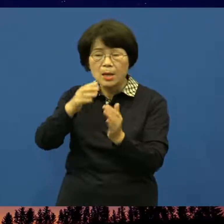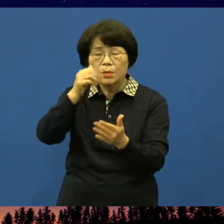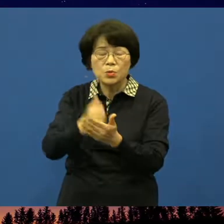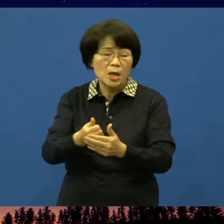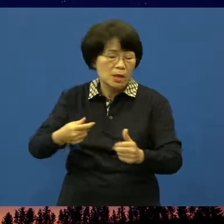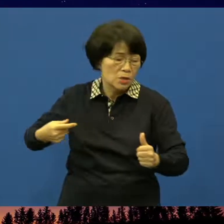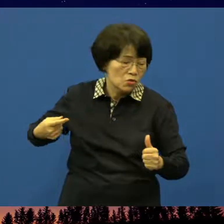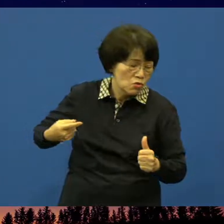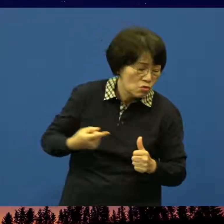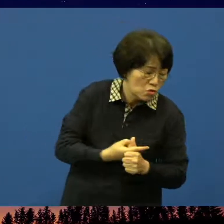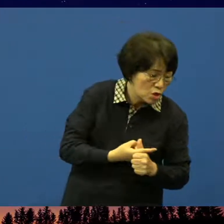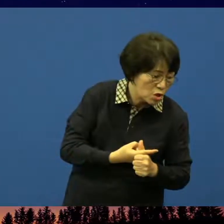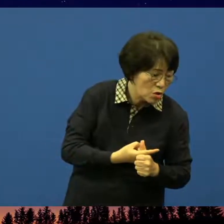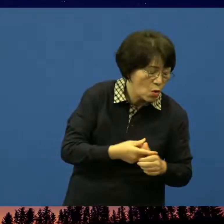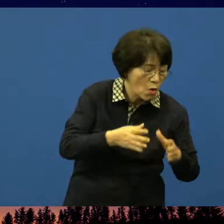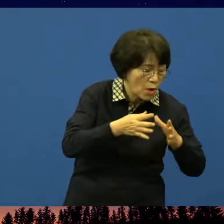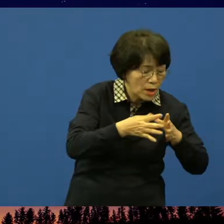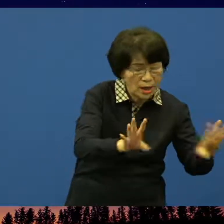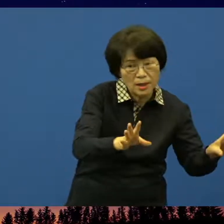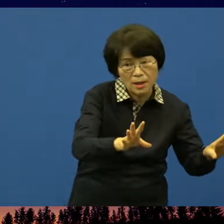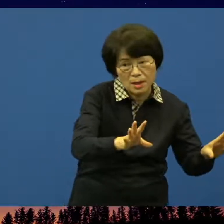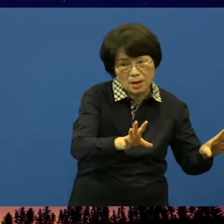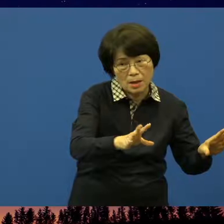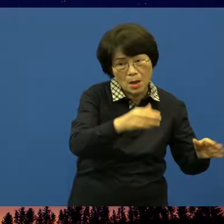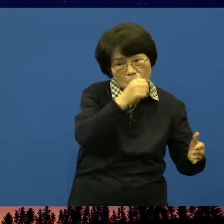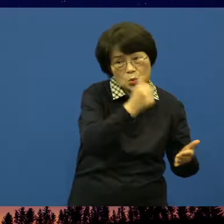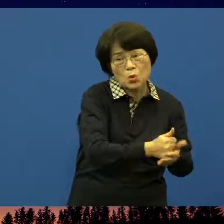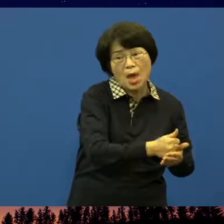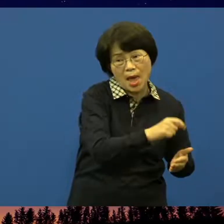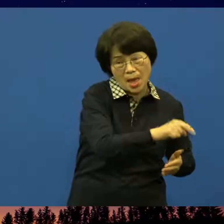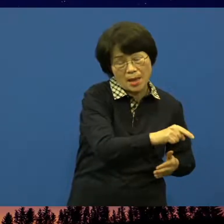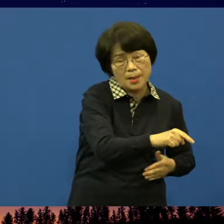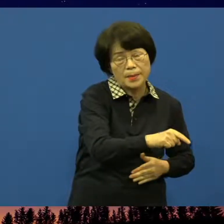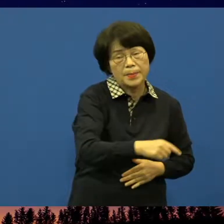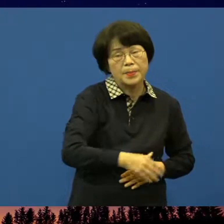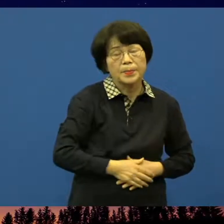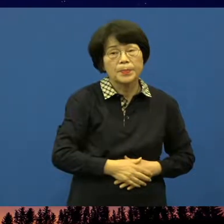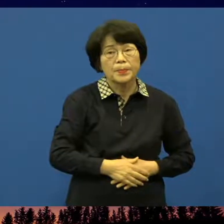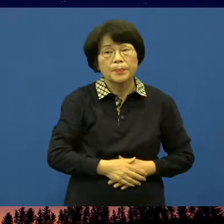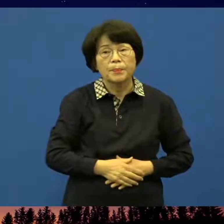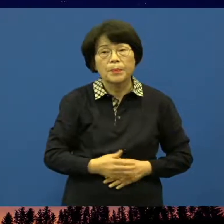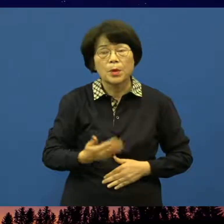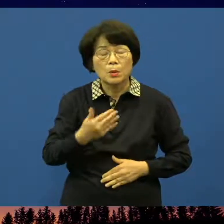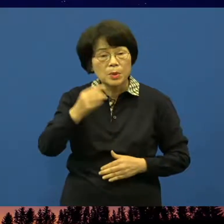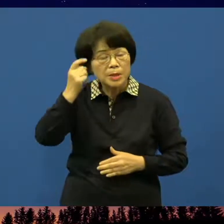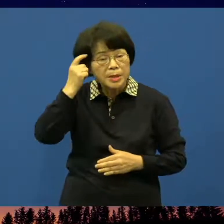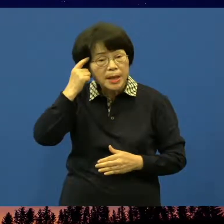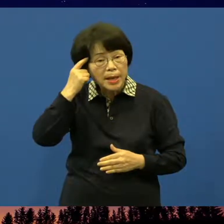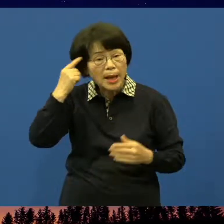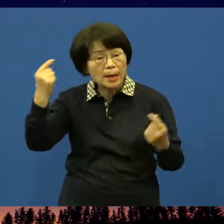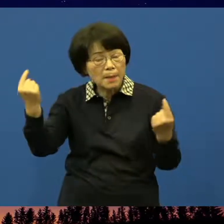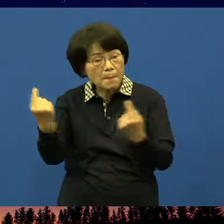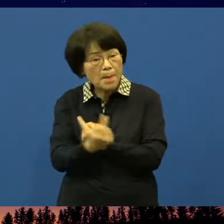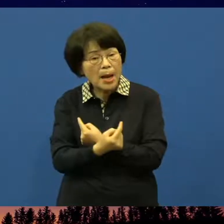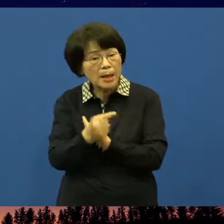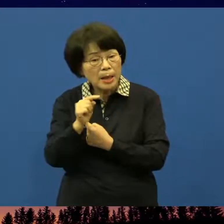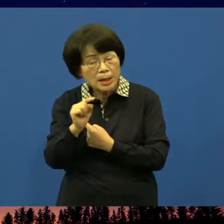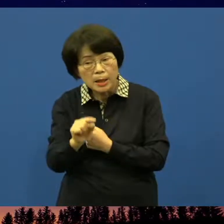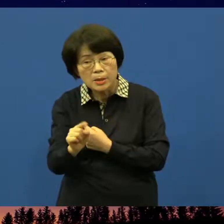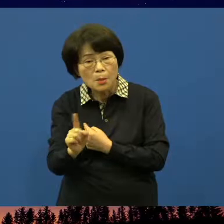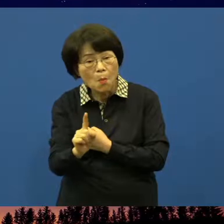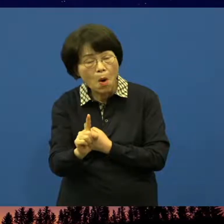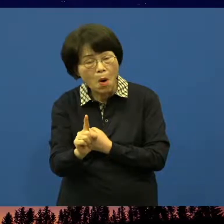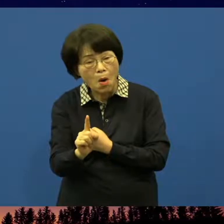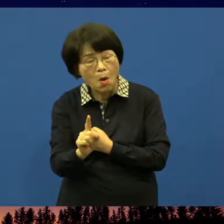죽이고 모든 것을 깨는 쪽으로 우리를 이끌어간다는 것. 여러분이 생각이 바꿔지는 것은 어떻게 가능한